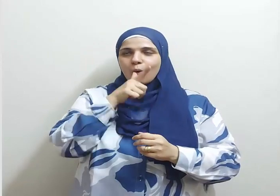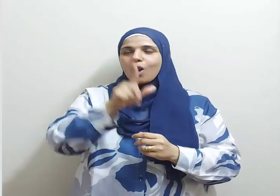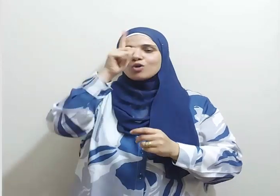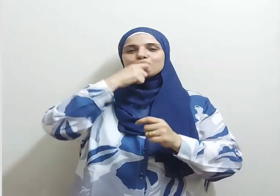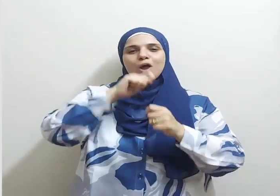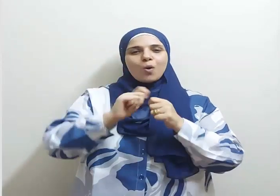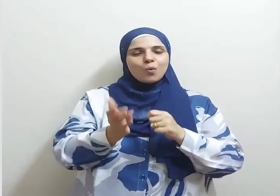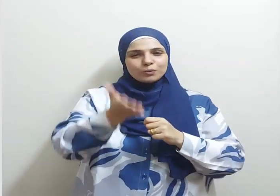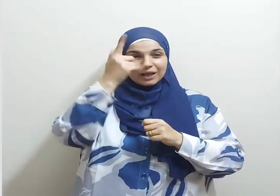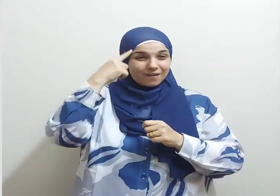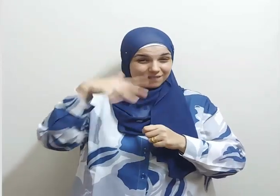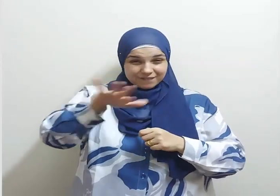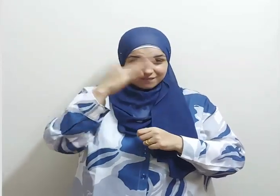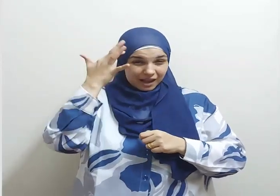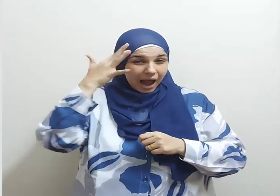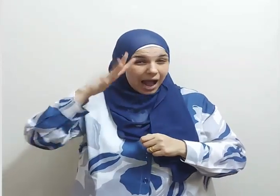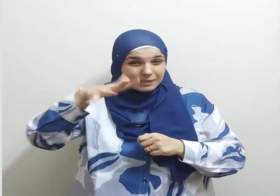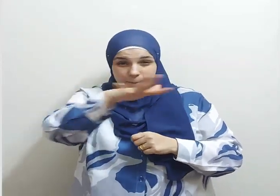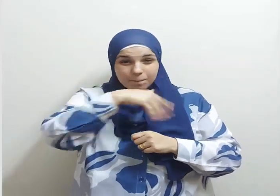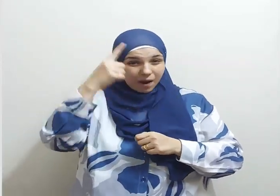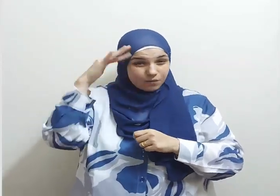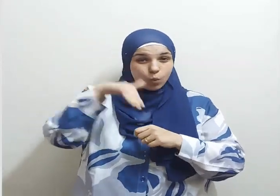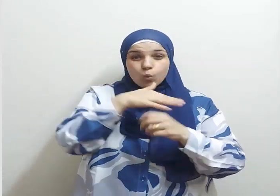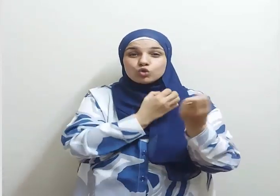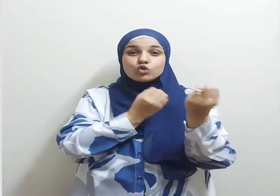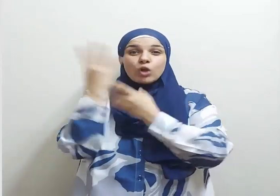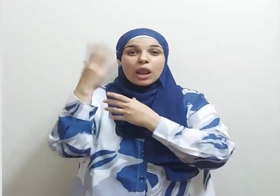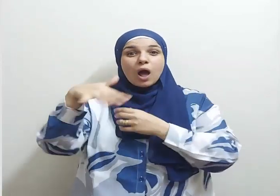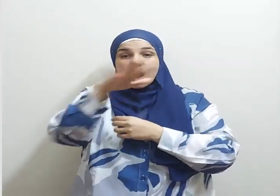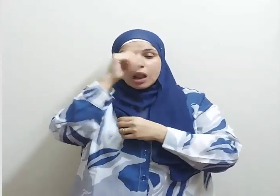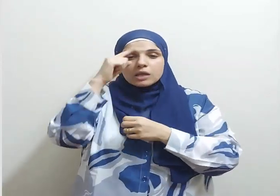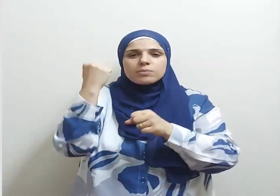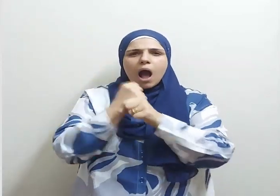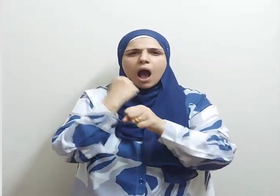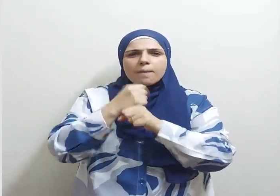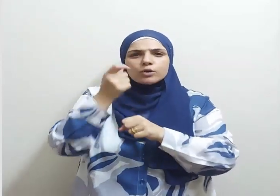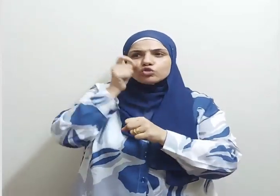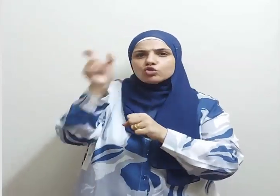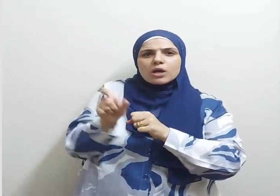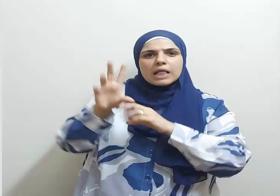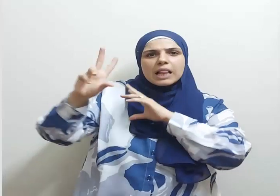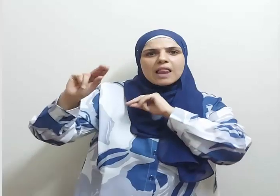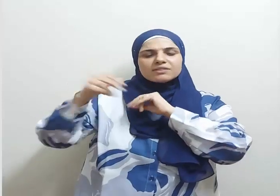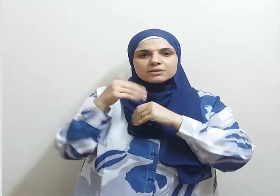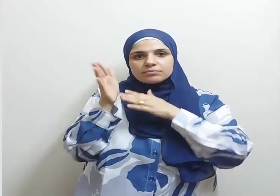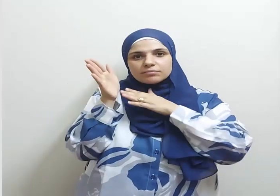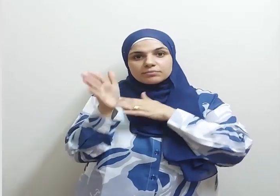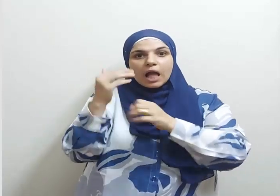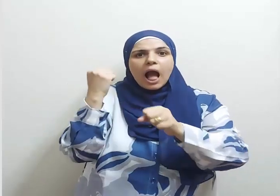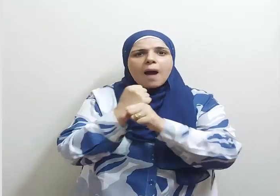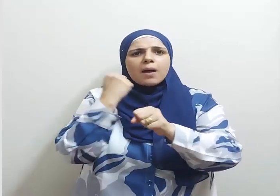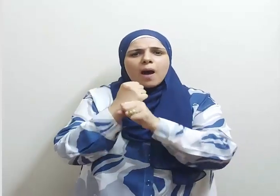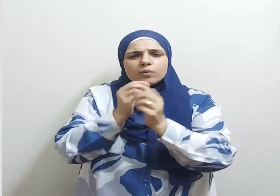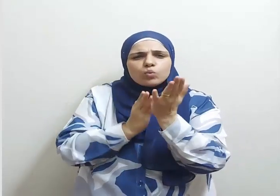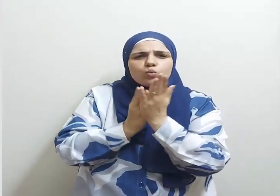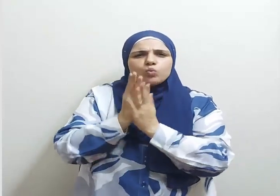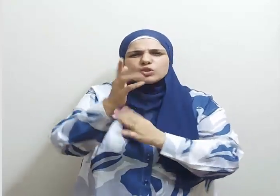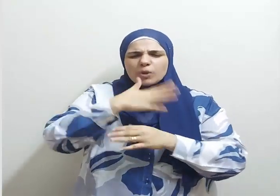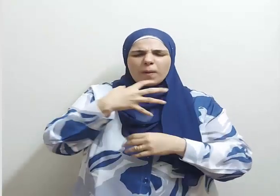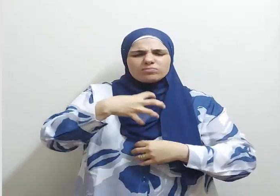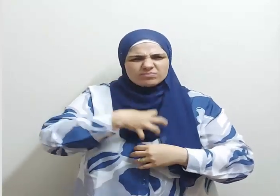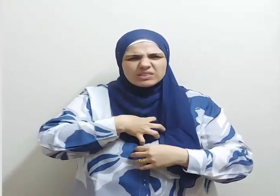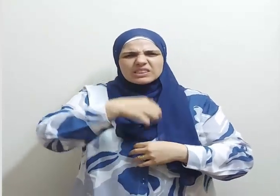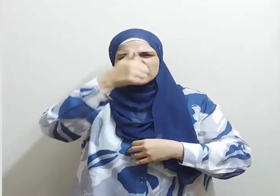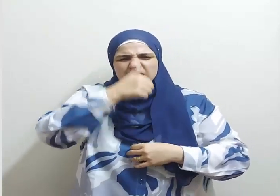حسبتم ان تدخلوا الجنه ولما ياتكم مثل الذين خلوا من قبلكم مستهم